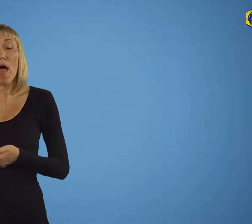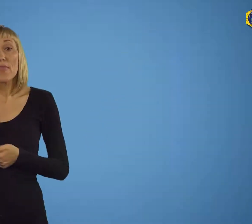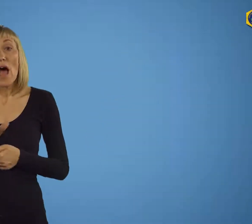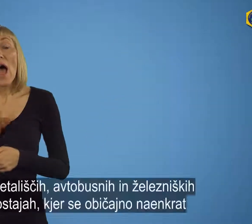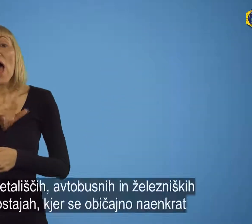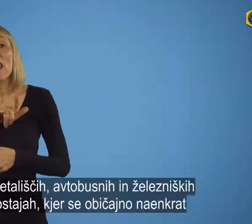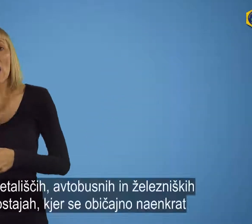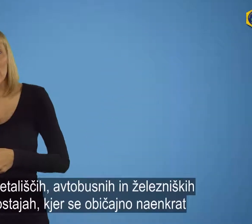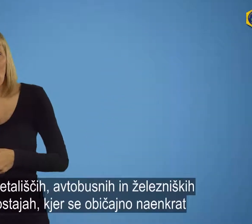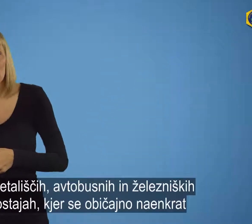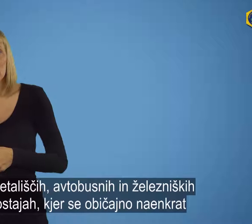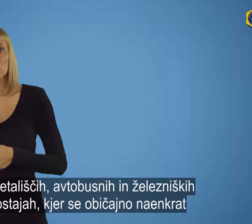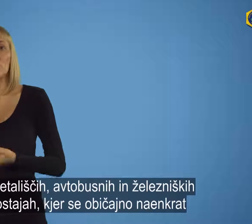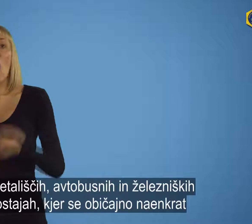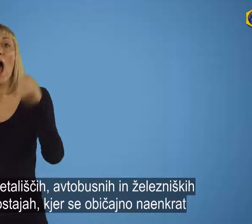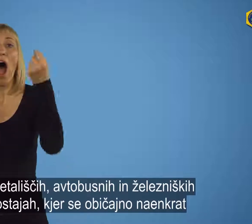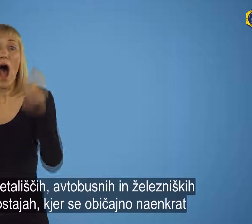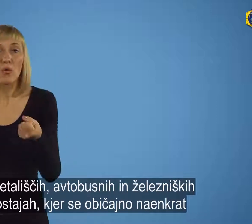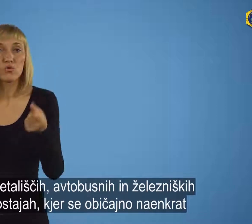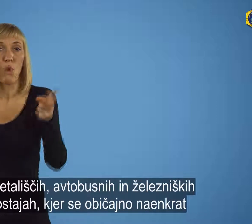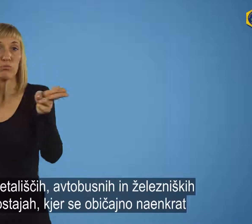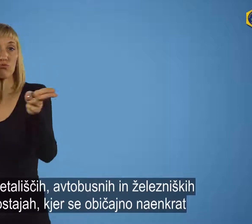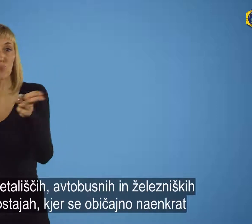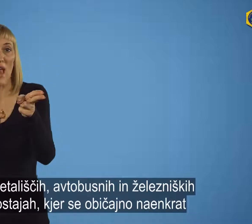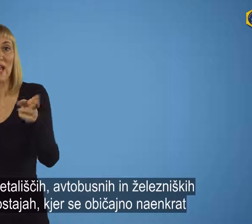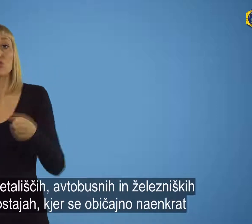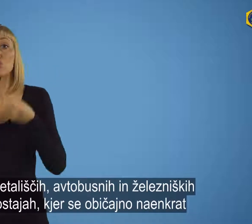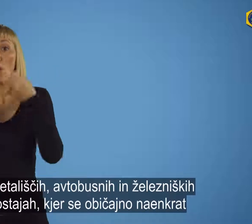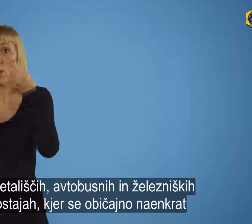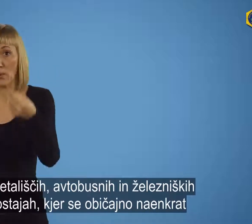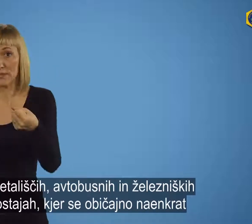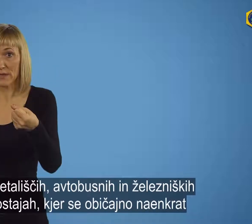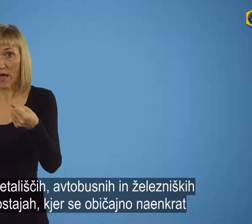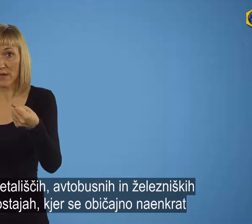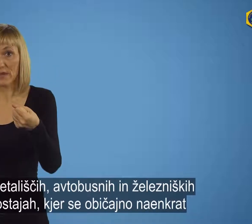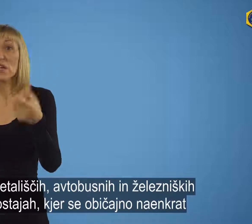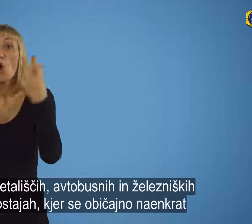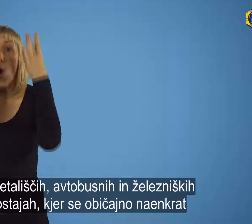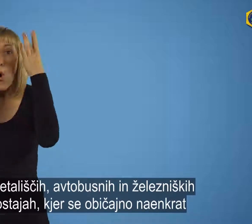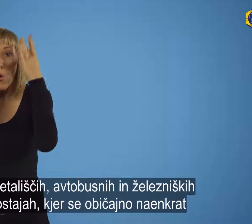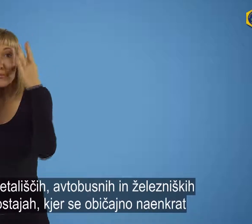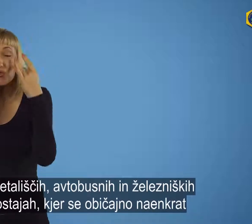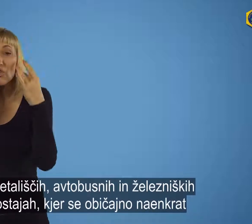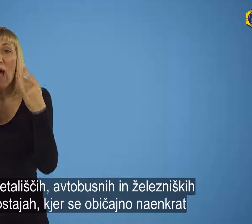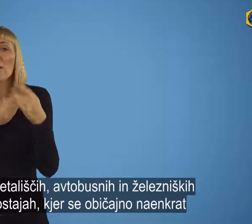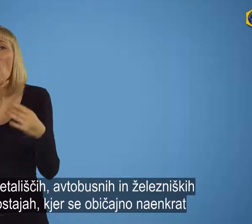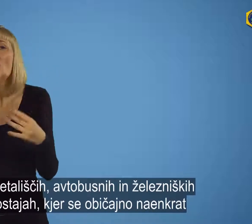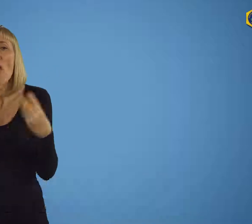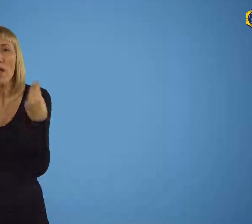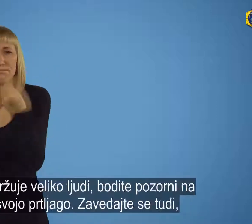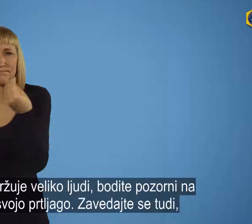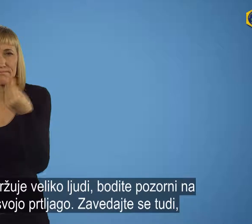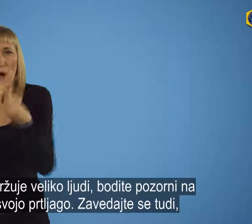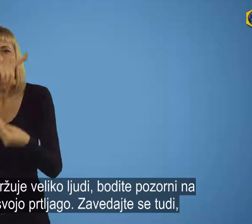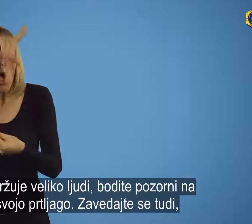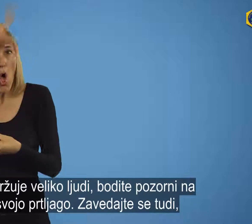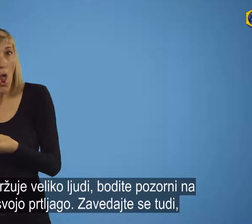Na letališčih, avtobusnih in železniških postajah, kjer se običajno naenkrat zadržuje veliko ljudi,